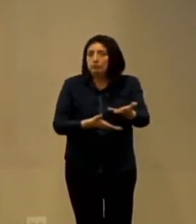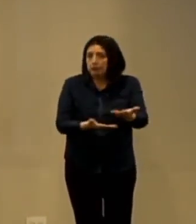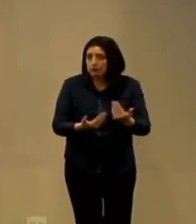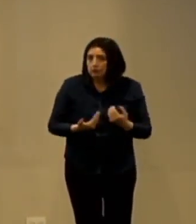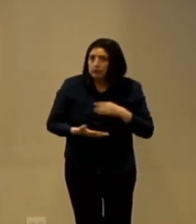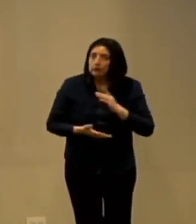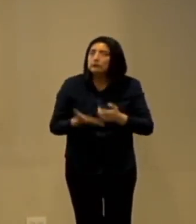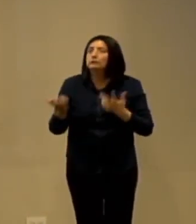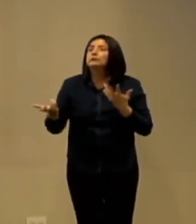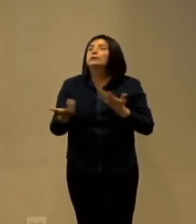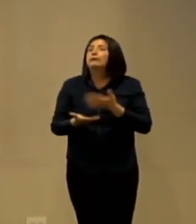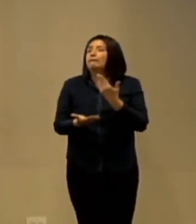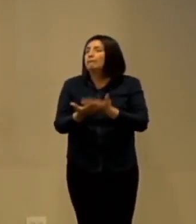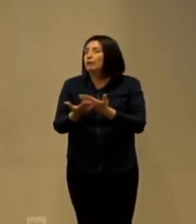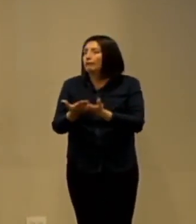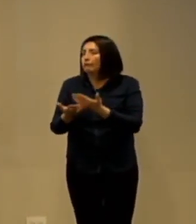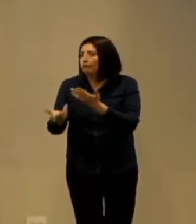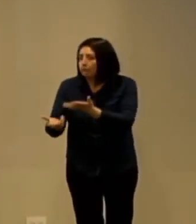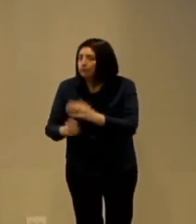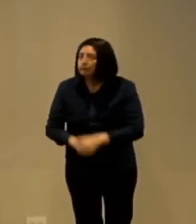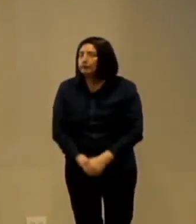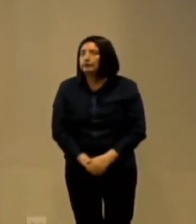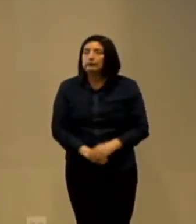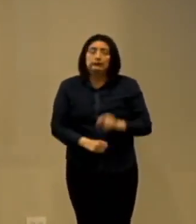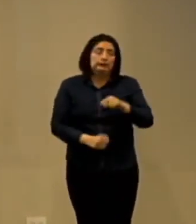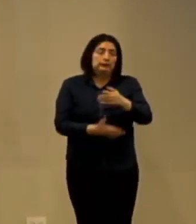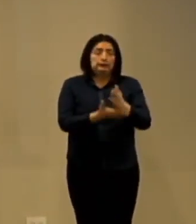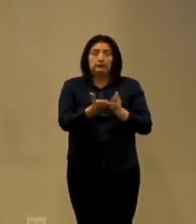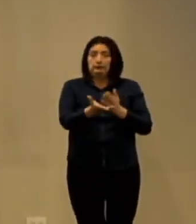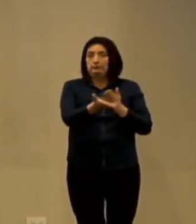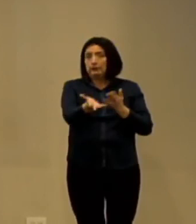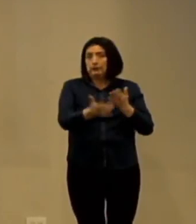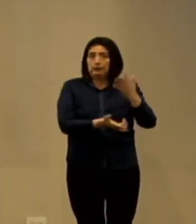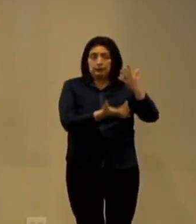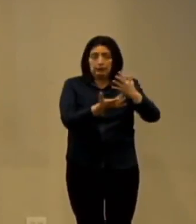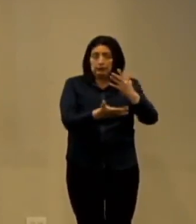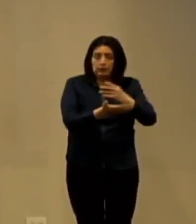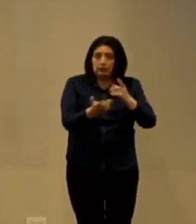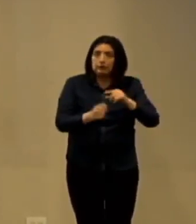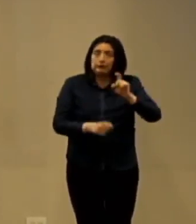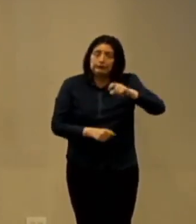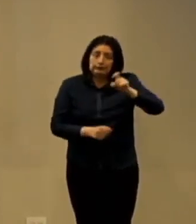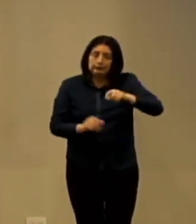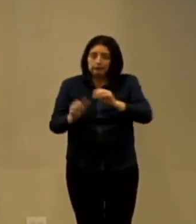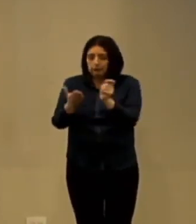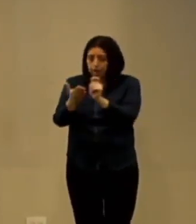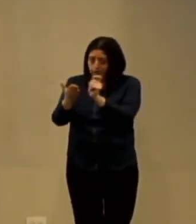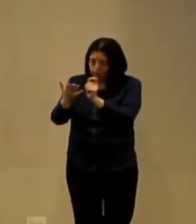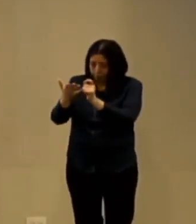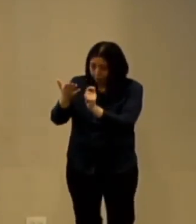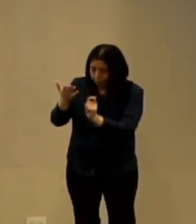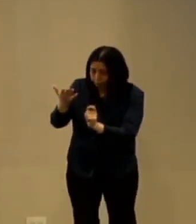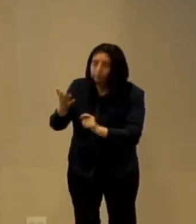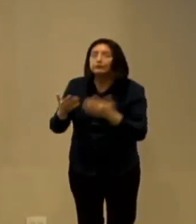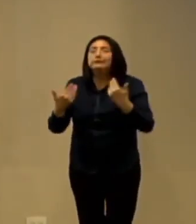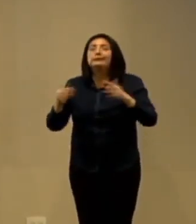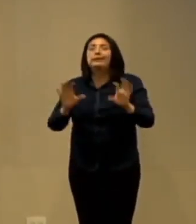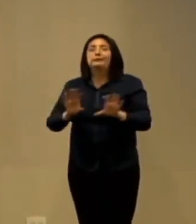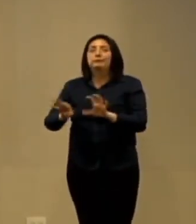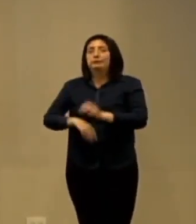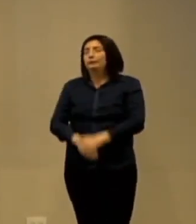que seamos coherentes y demostremos. Pero entonces, esta parte de tecnología o técnica ha tenido que ser desarrollada y estamos en ese